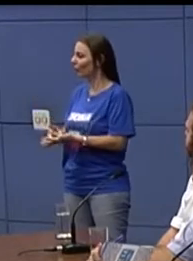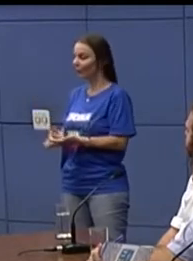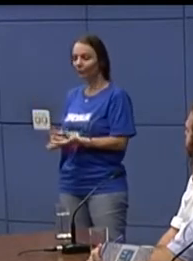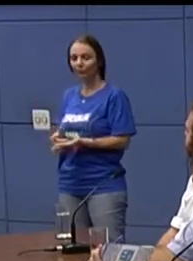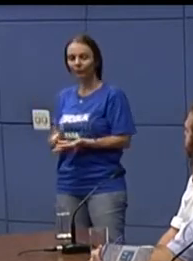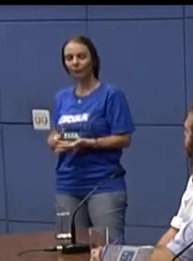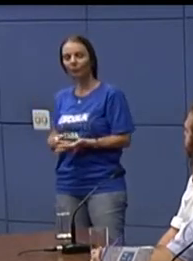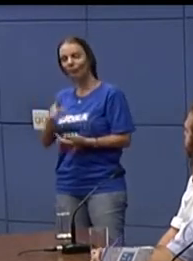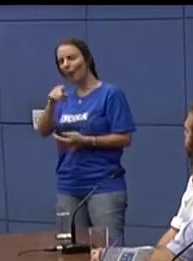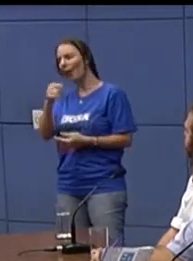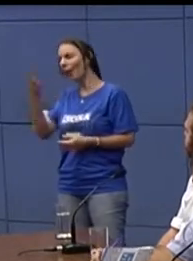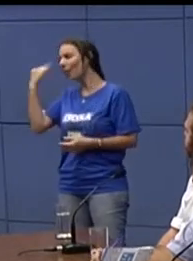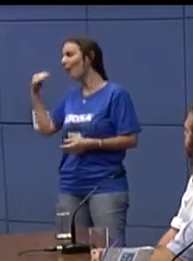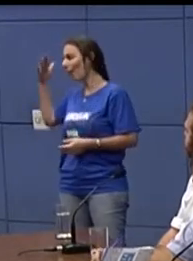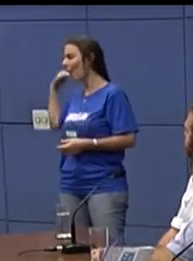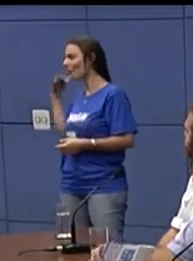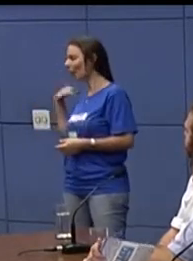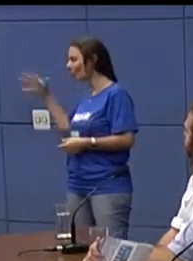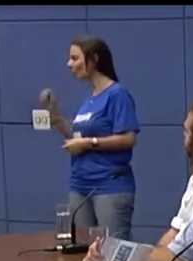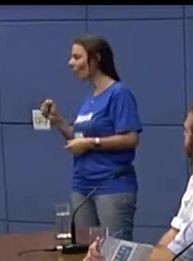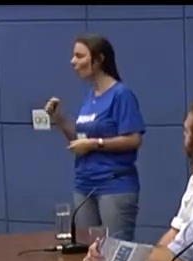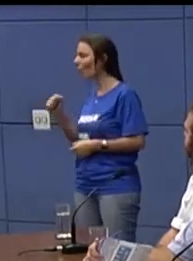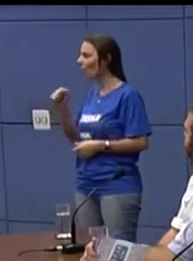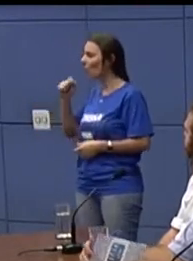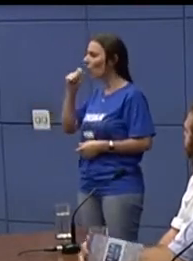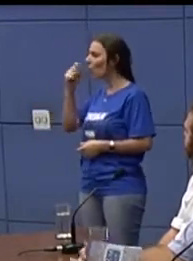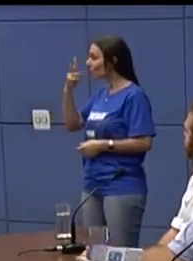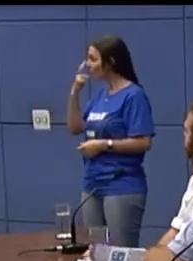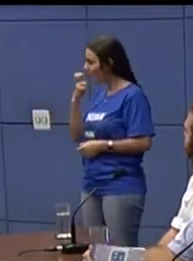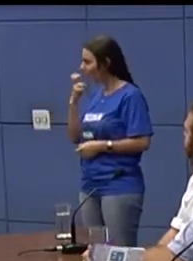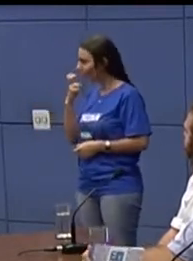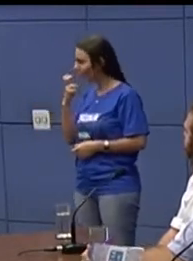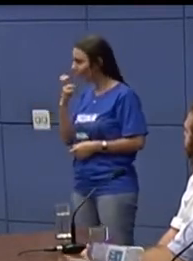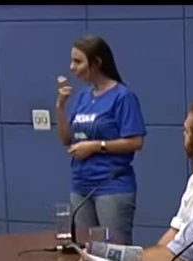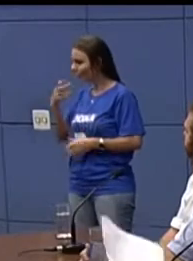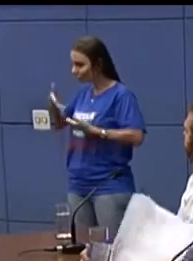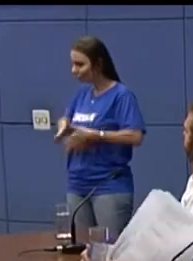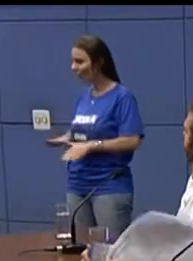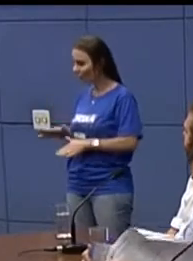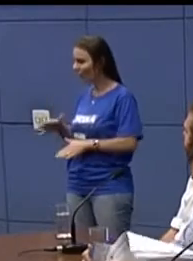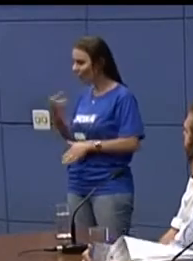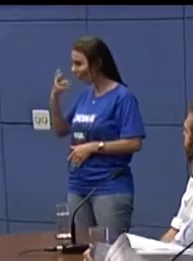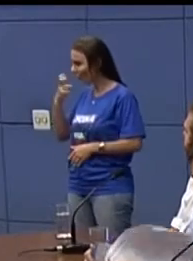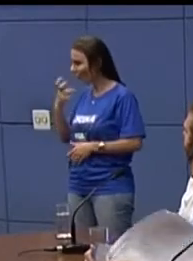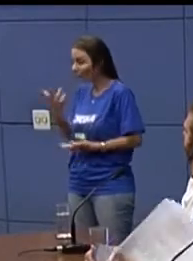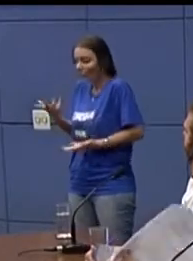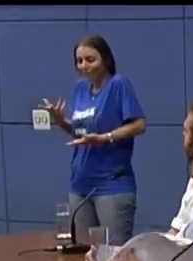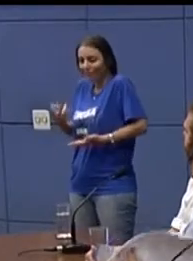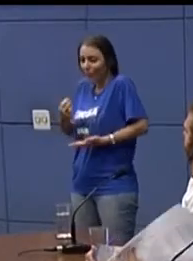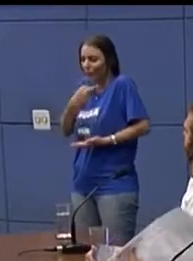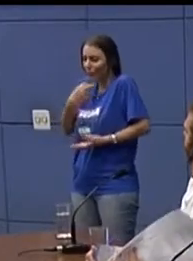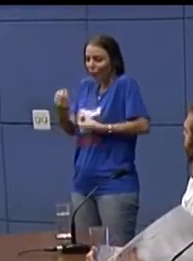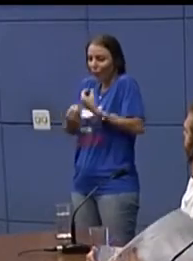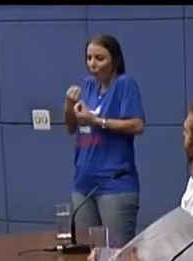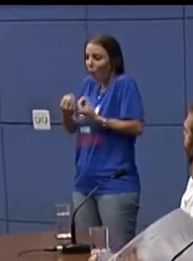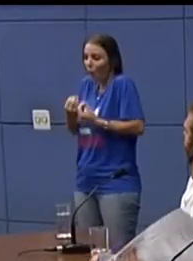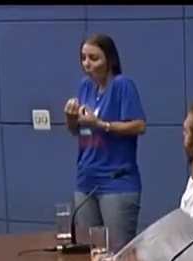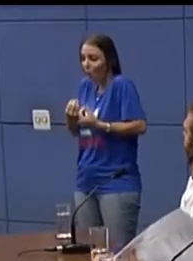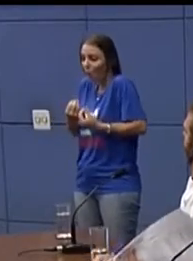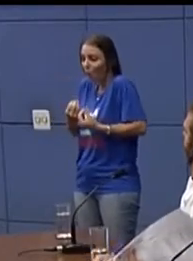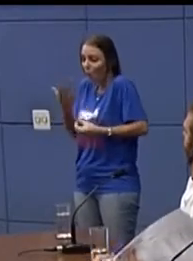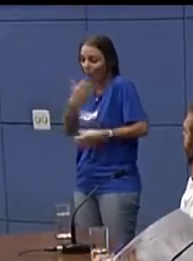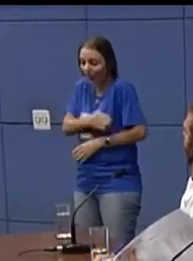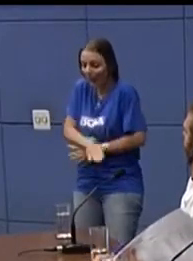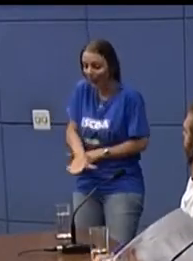Eu peguei, na época, a criança cega congênita. E eu falava assim, gente, não dá para criança cega congênita ser alfabetizada